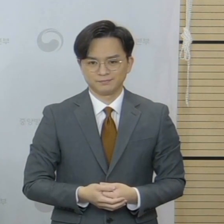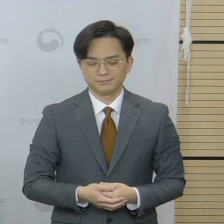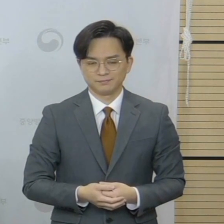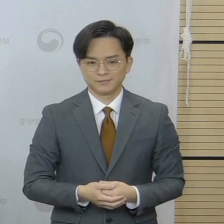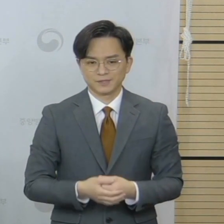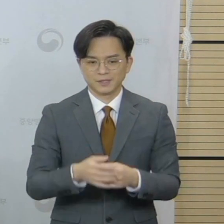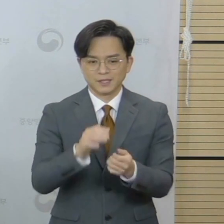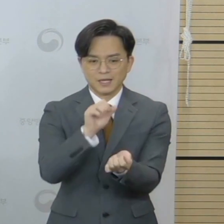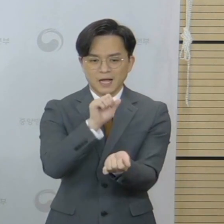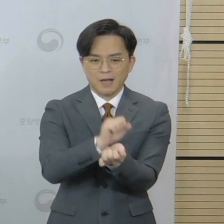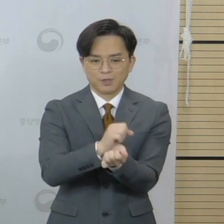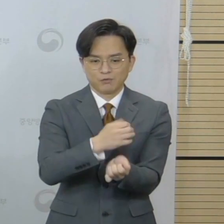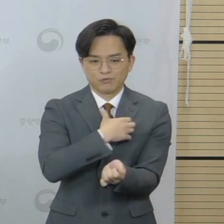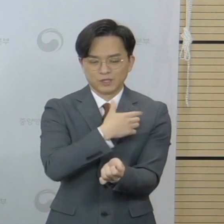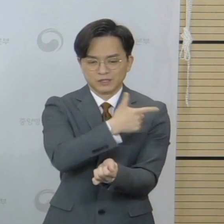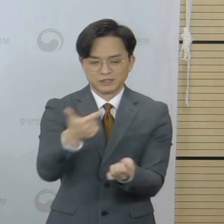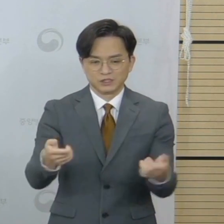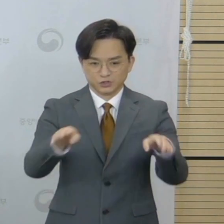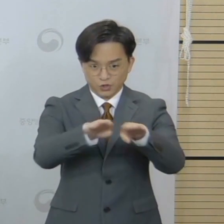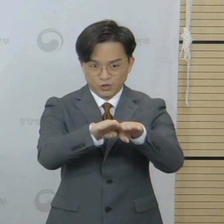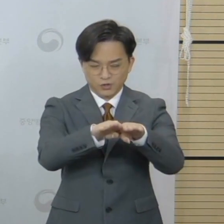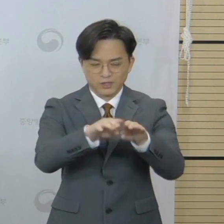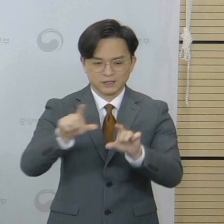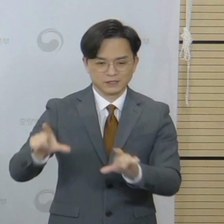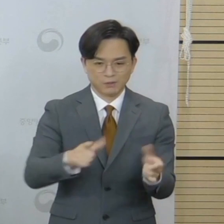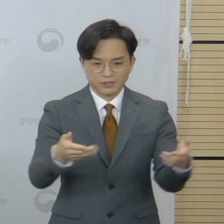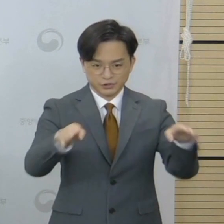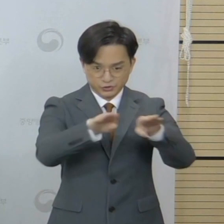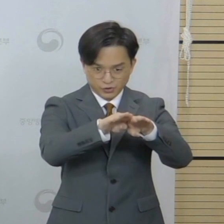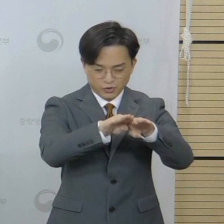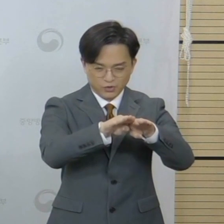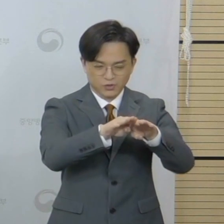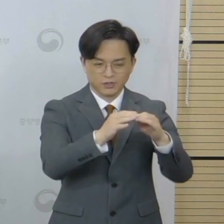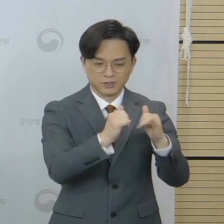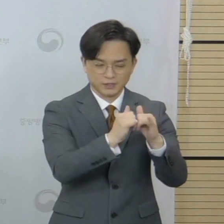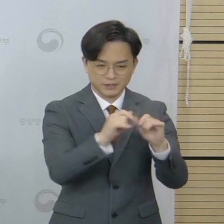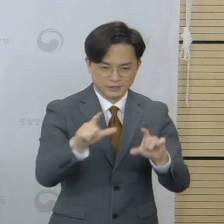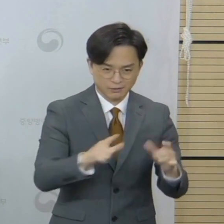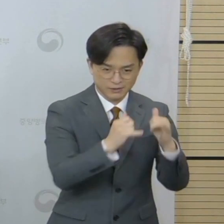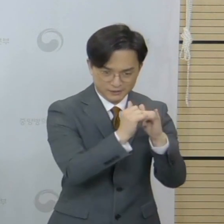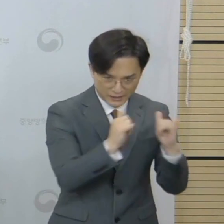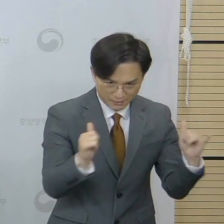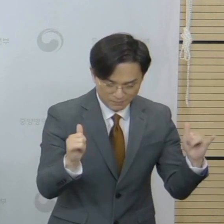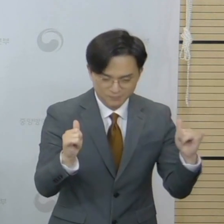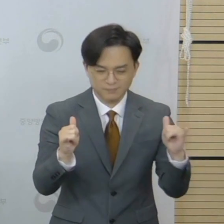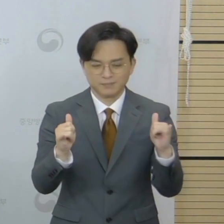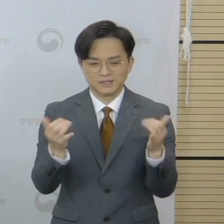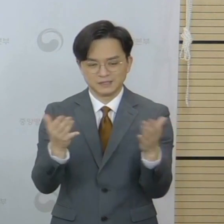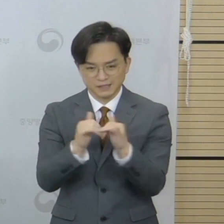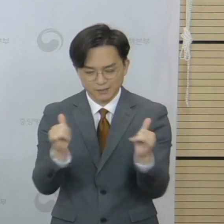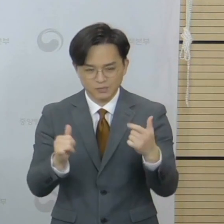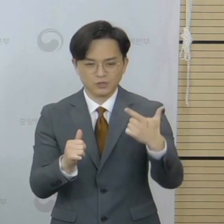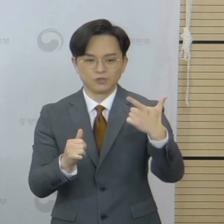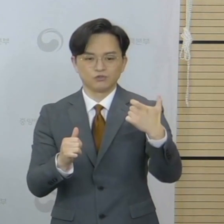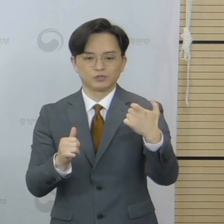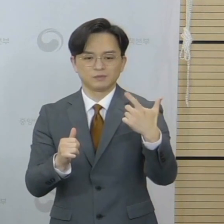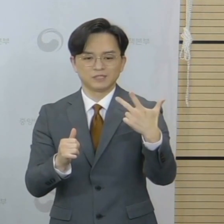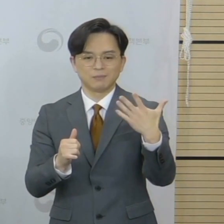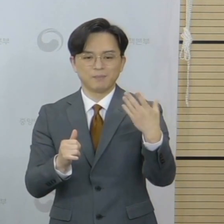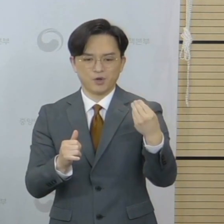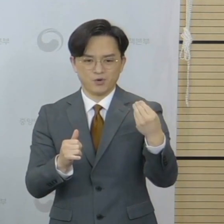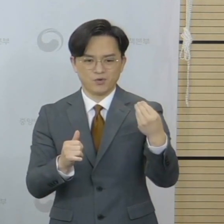감염 취약 시설의 거 줄 이용자 및 종사자 약 67만 명 에 대한 접종을 2분기에 마무리 하도록